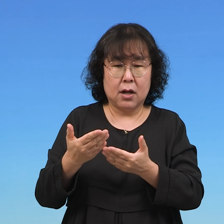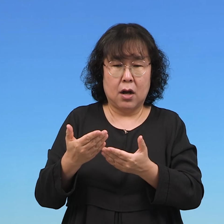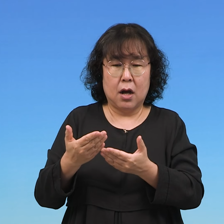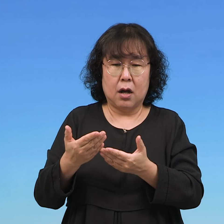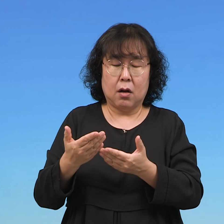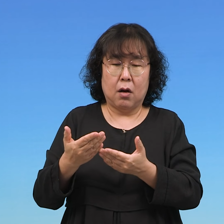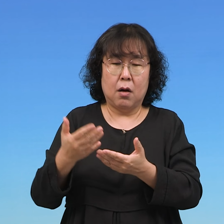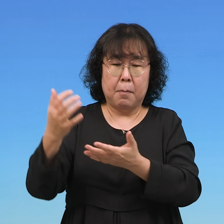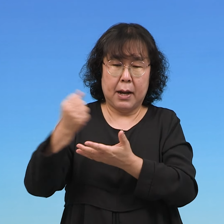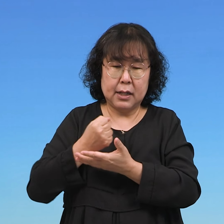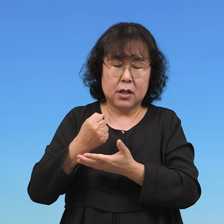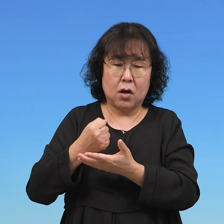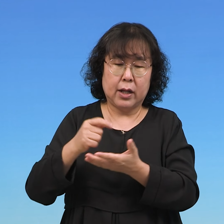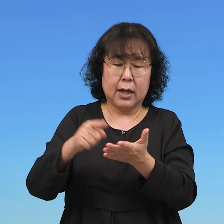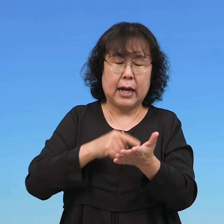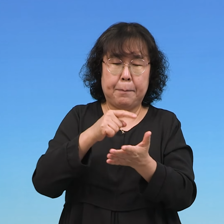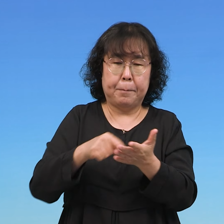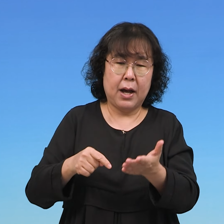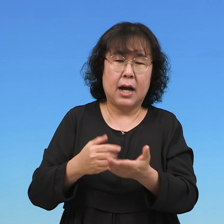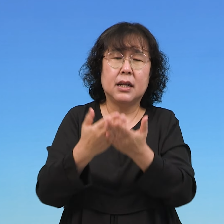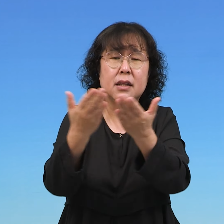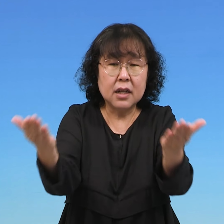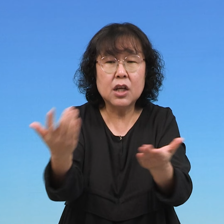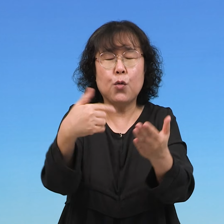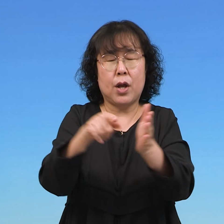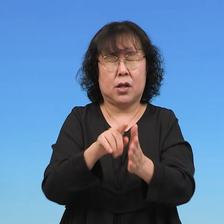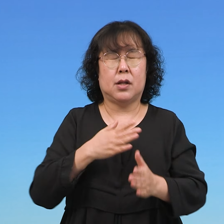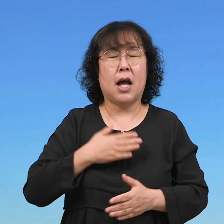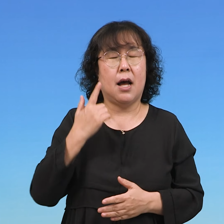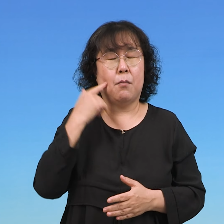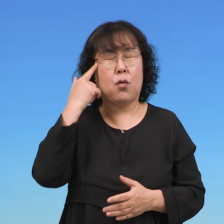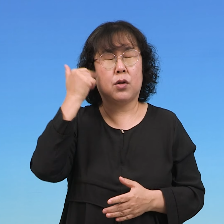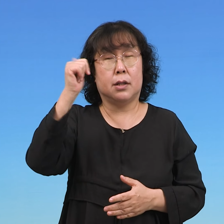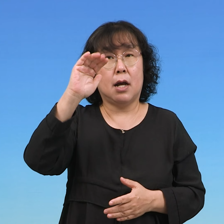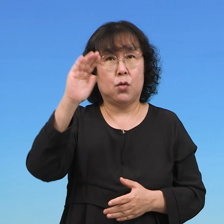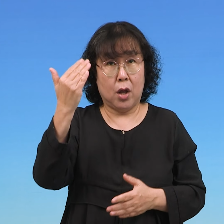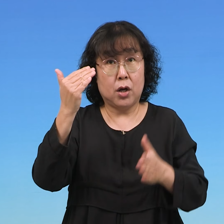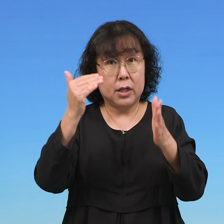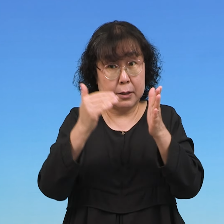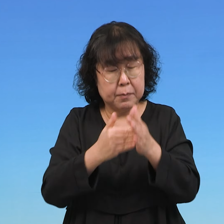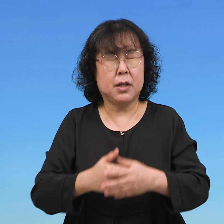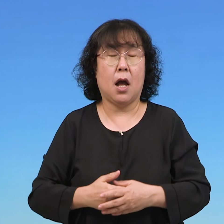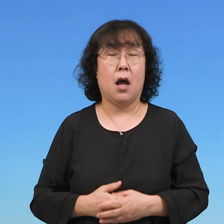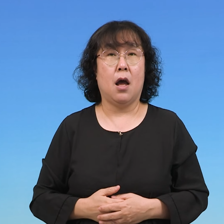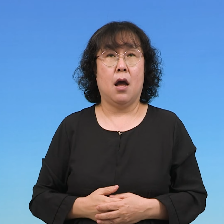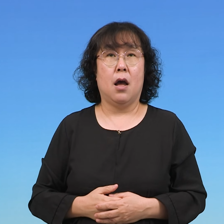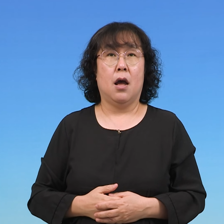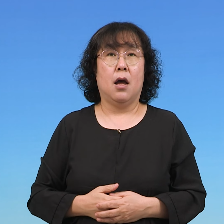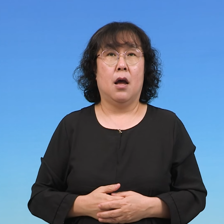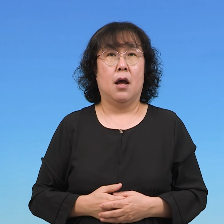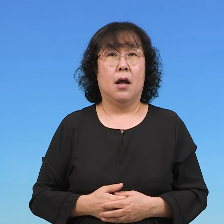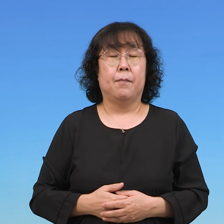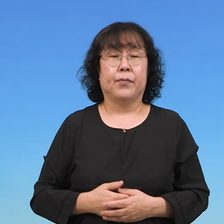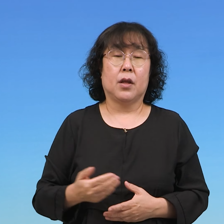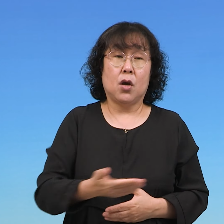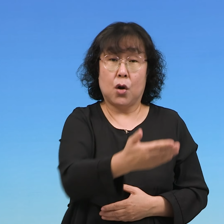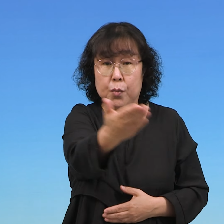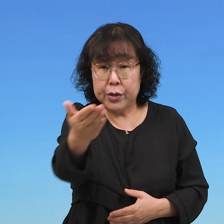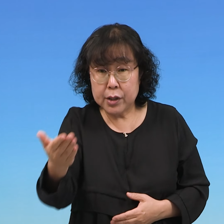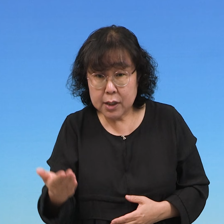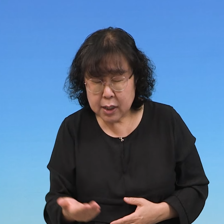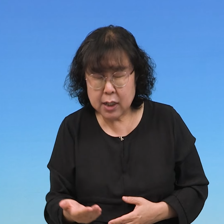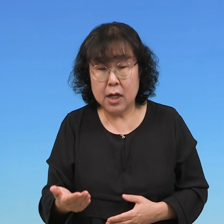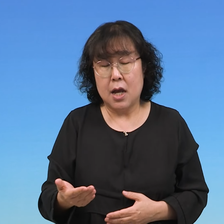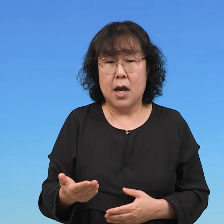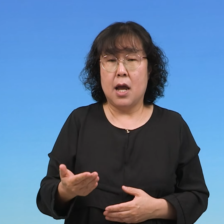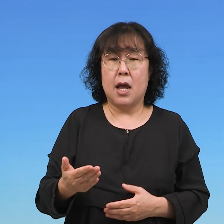가문 이슬로 협박하고 그래가지고 여러분 남편, 아내가 가족들 여기 모시고 오려고 애쓰는지 아십니까?